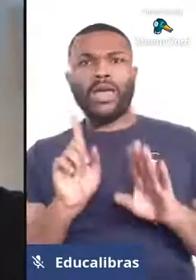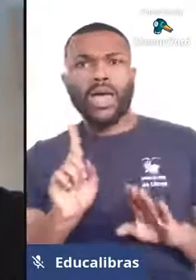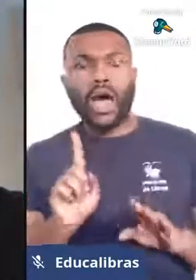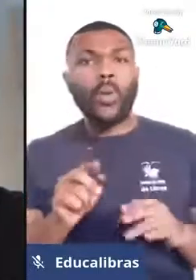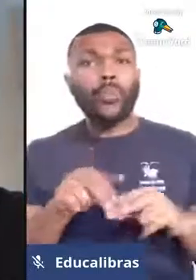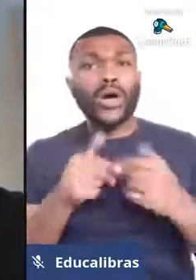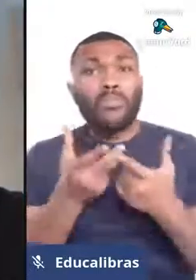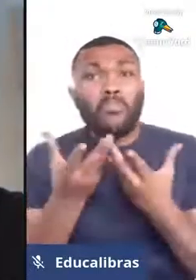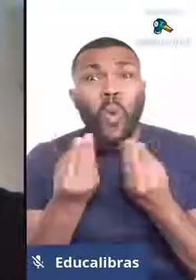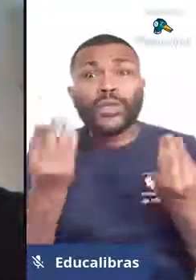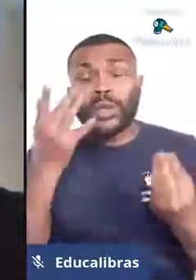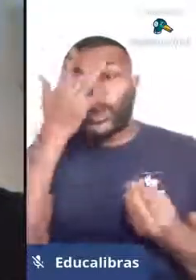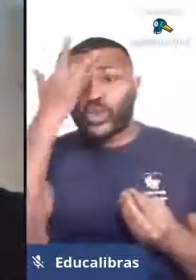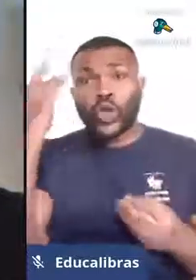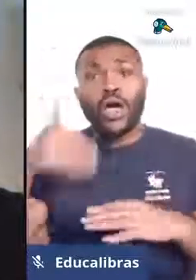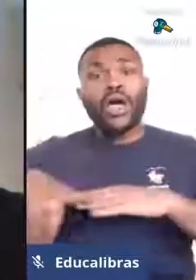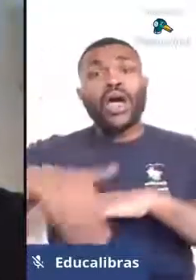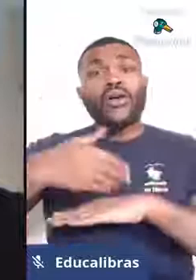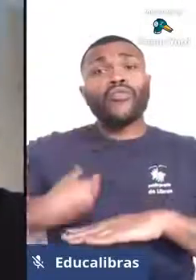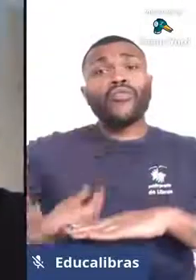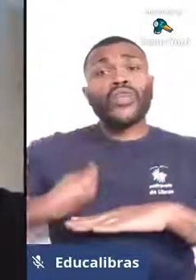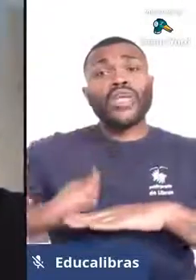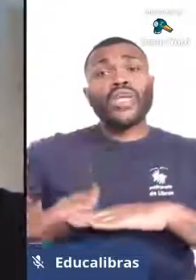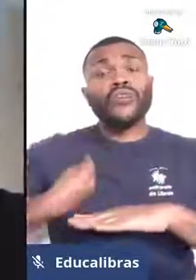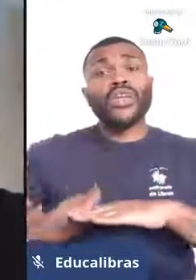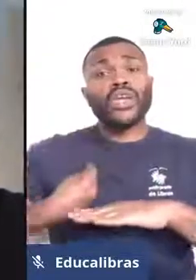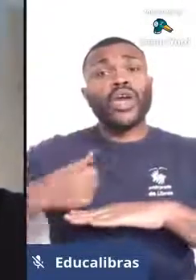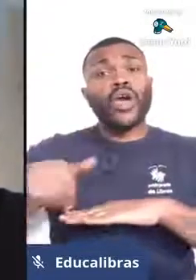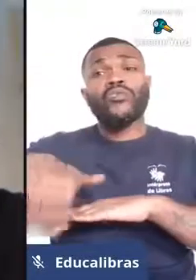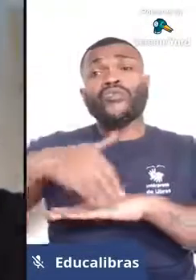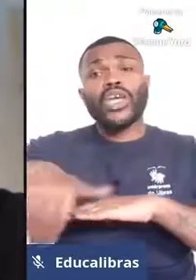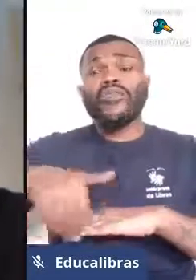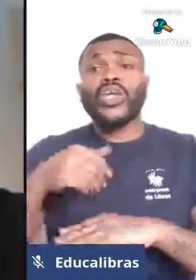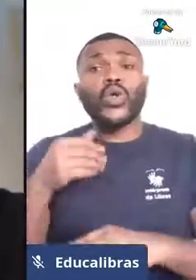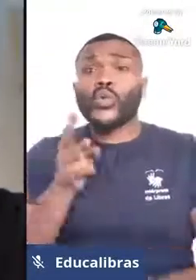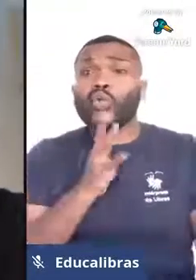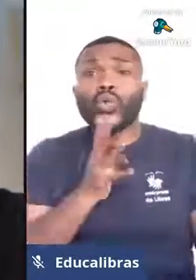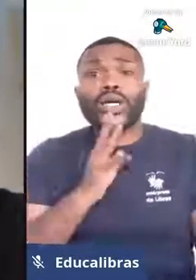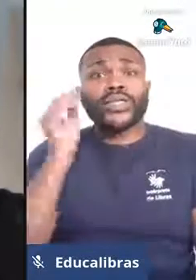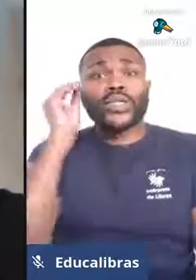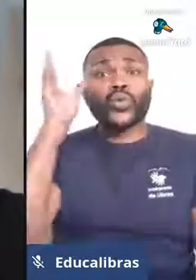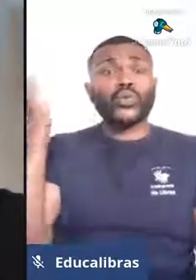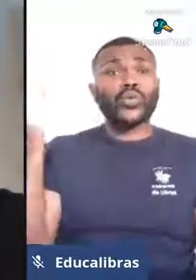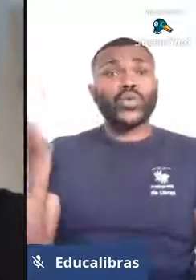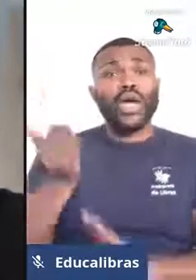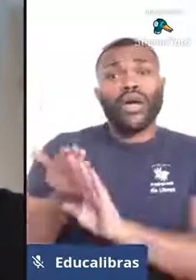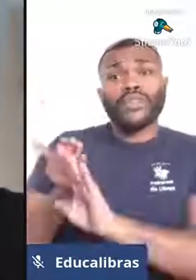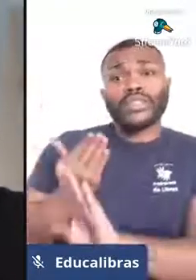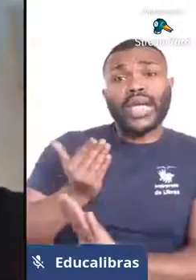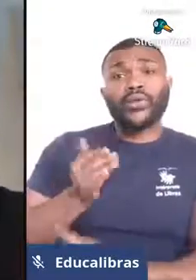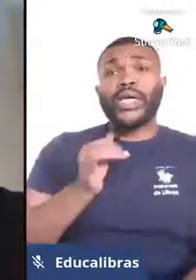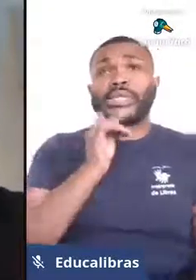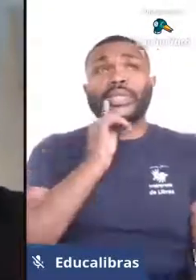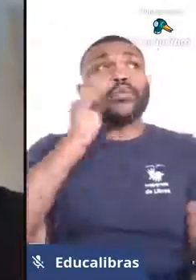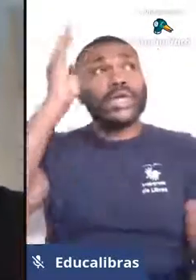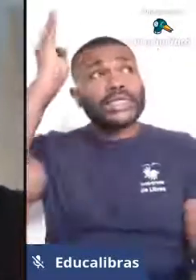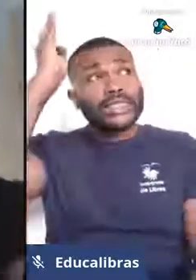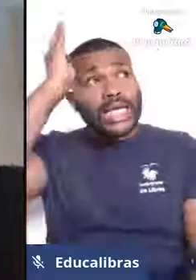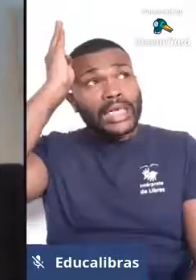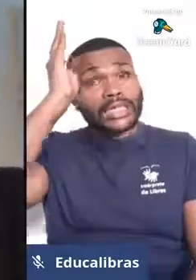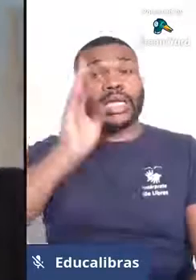estão alienados da cultura, a não ser que lugares como o Sesc Bom Retiro os acolha,